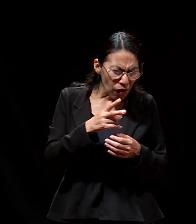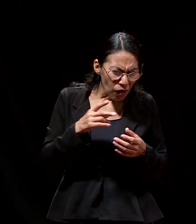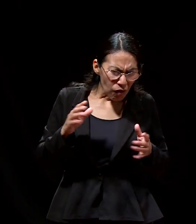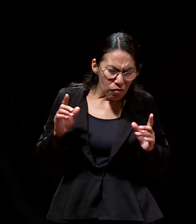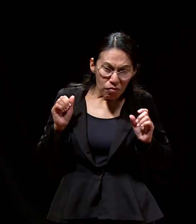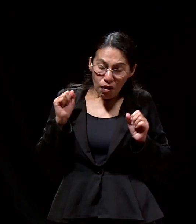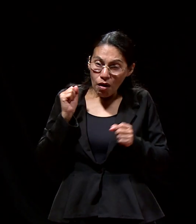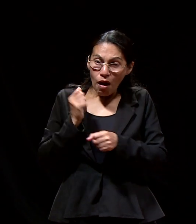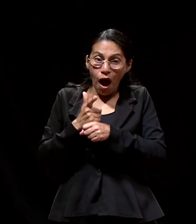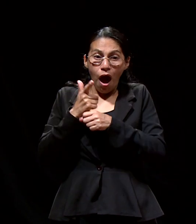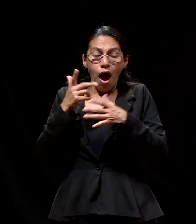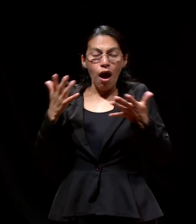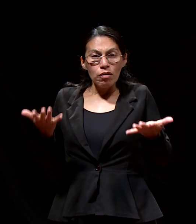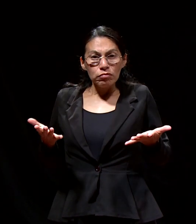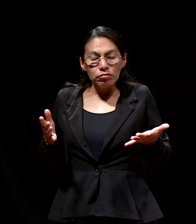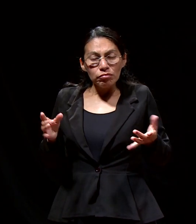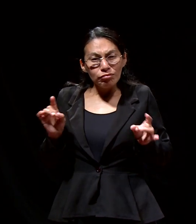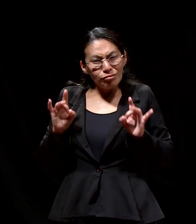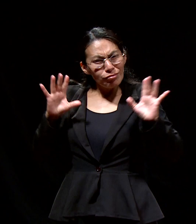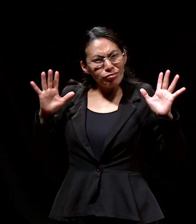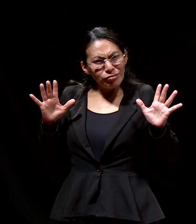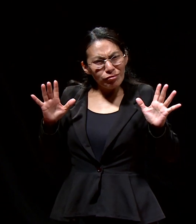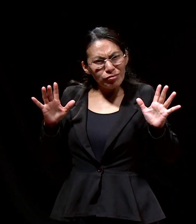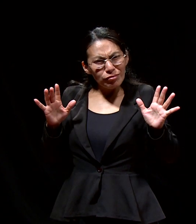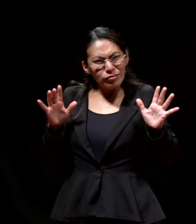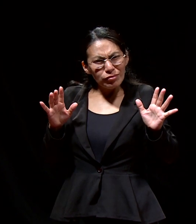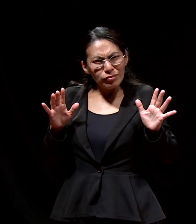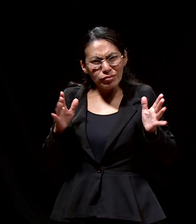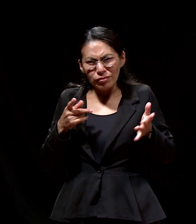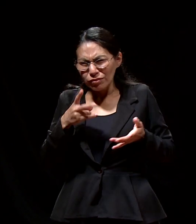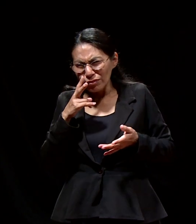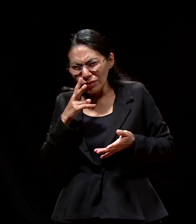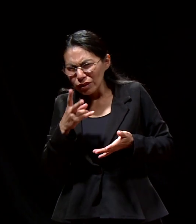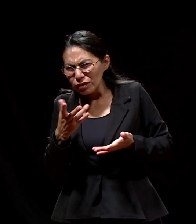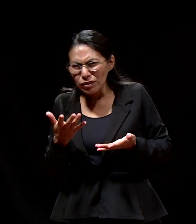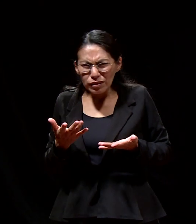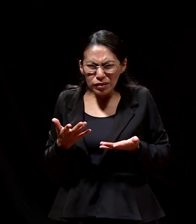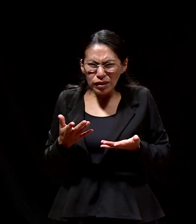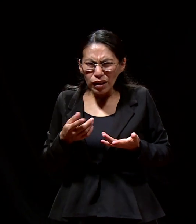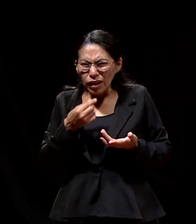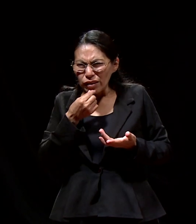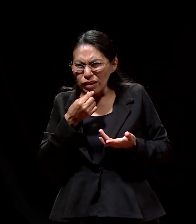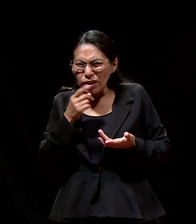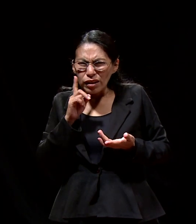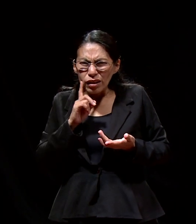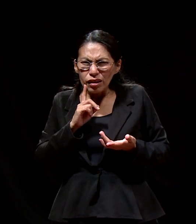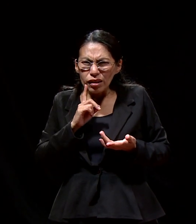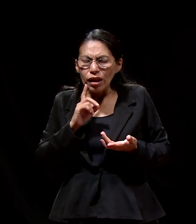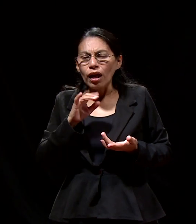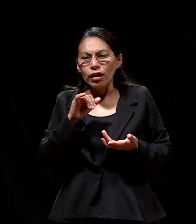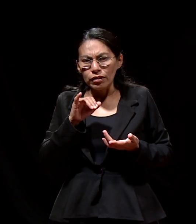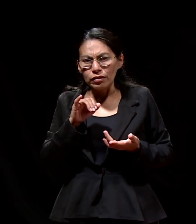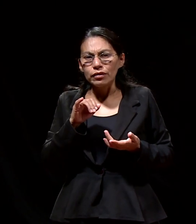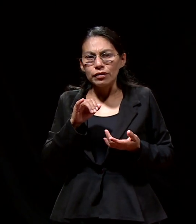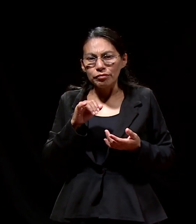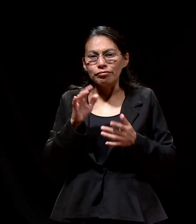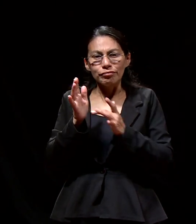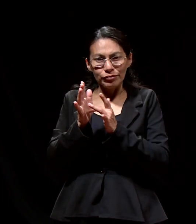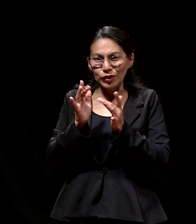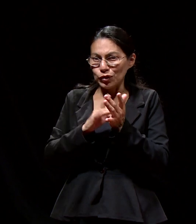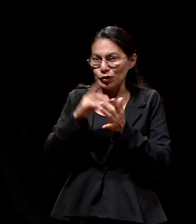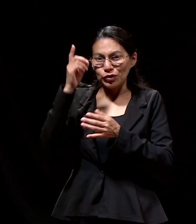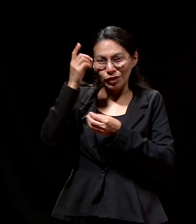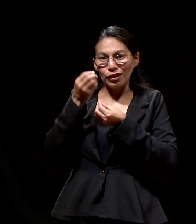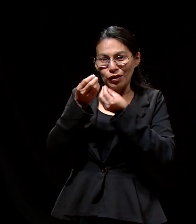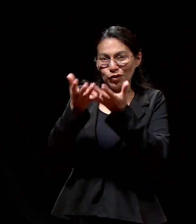cosas guardados y el último decía y no espérame sí creo que tienes razón es niña no pues Jesús te